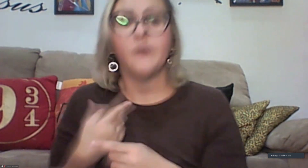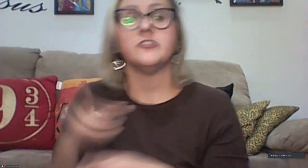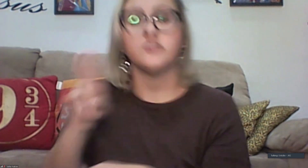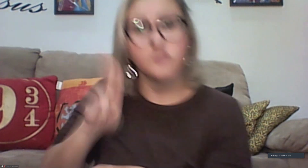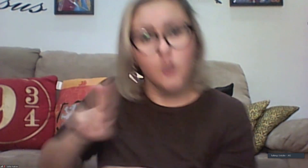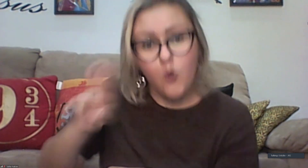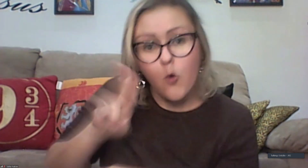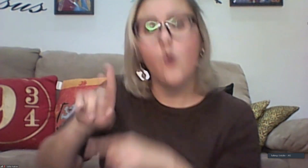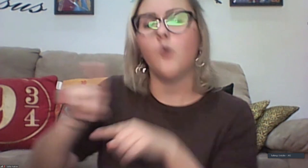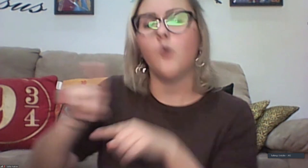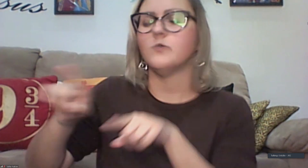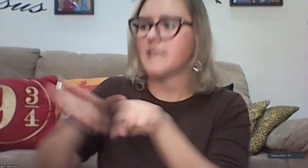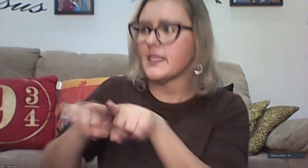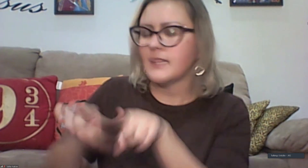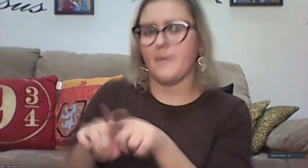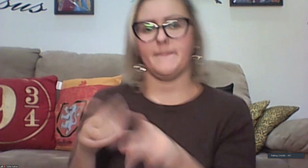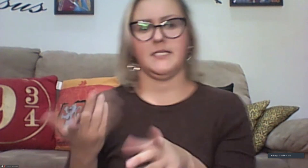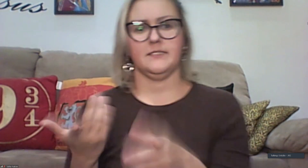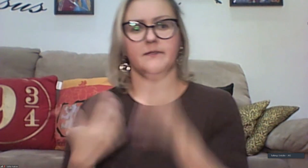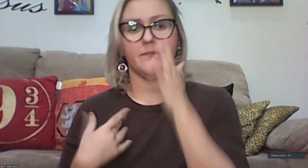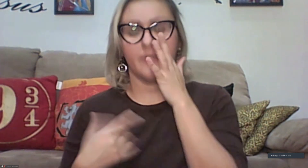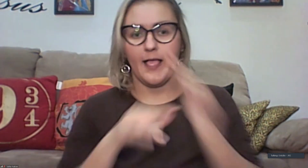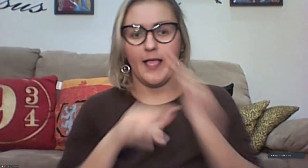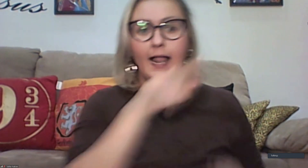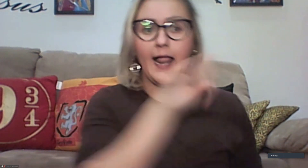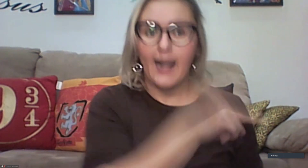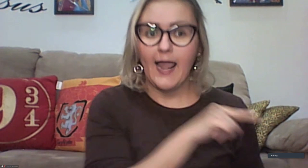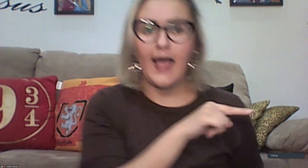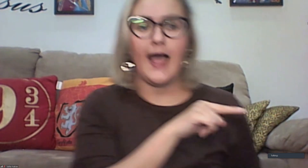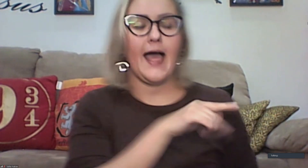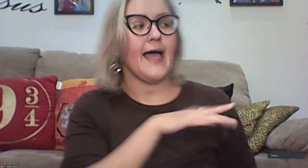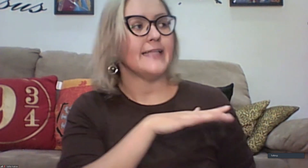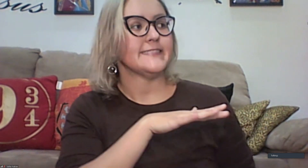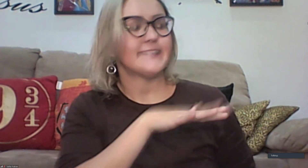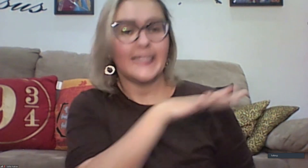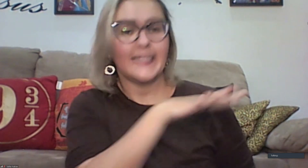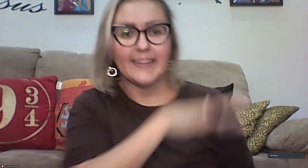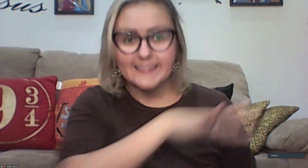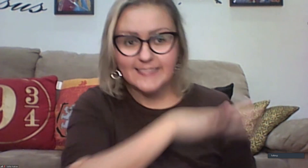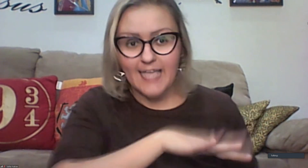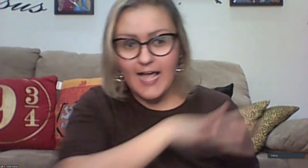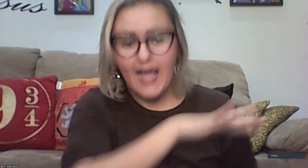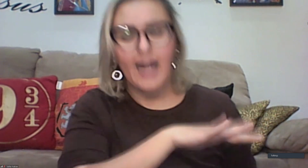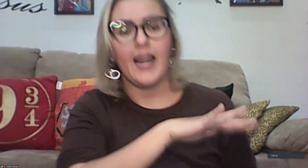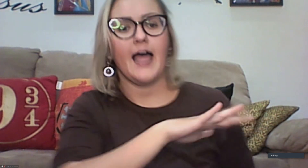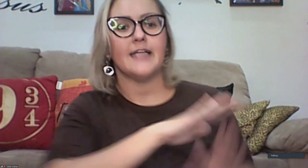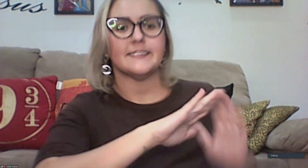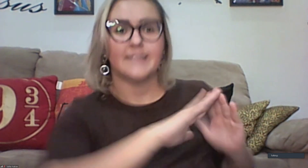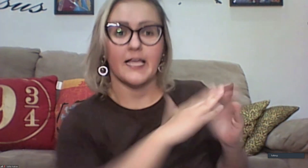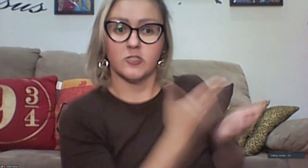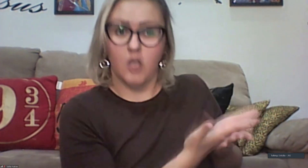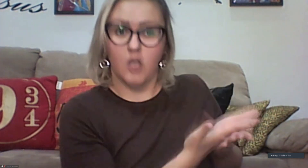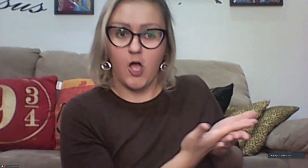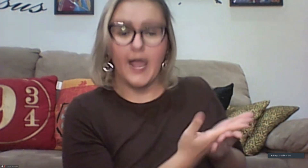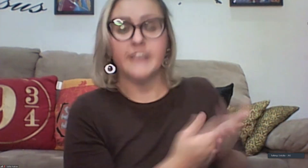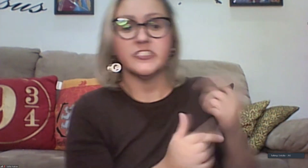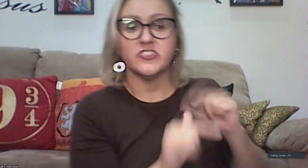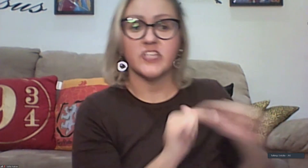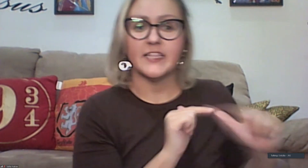uso também este jardim com os meus alunos. Ali na sala de aula, as nossas atividades,